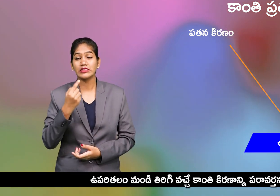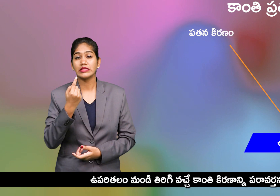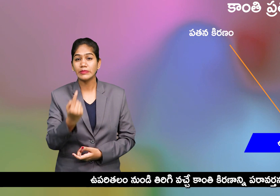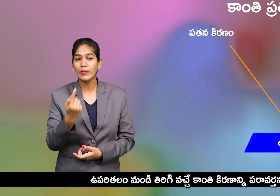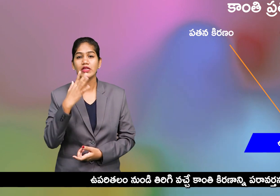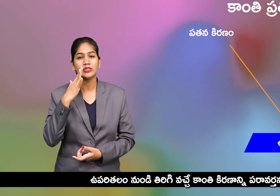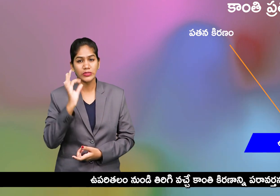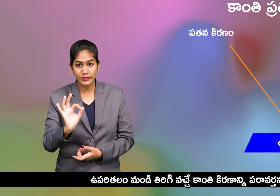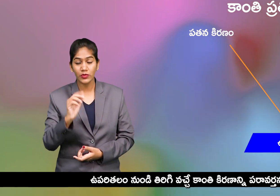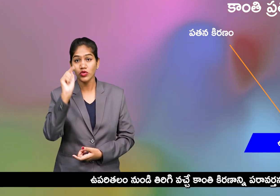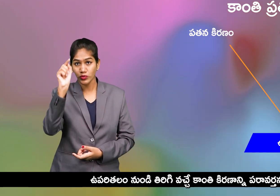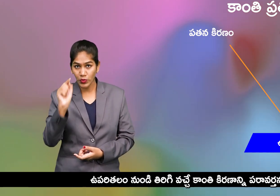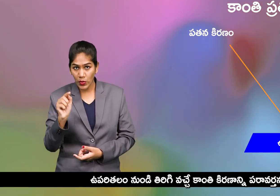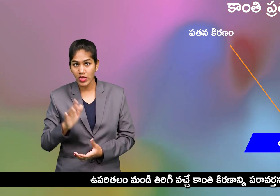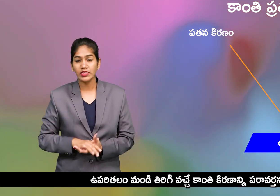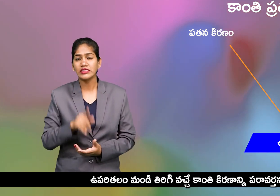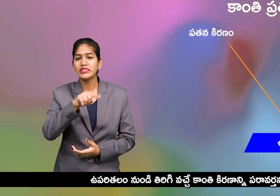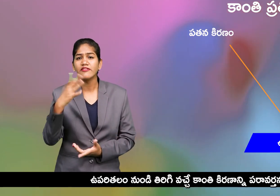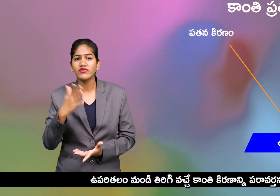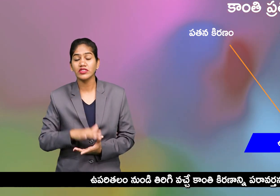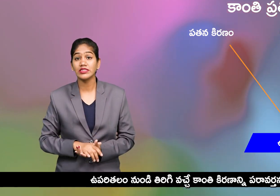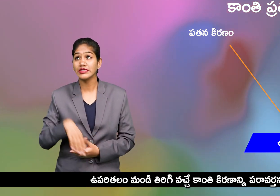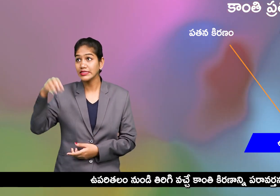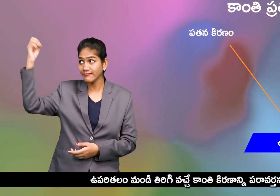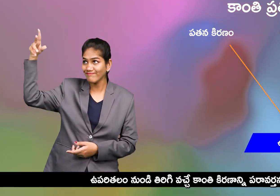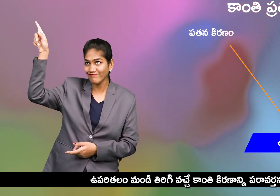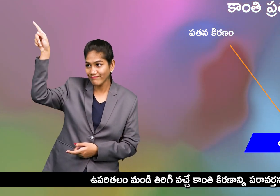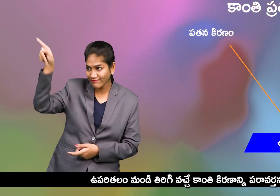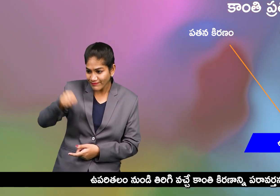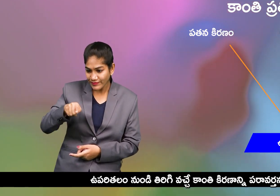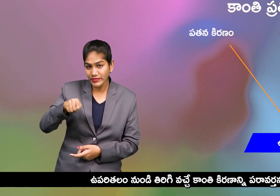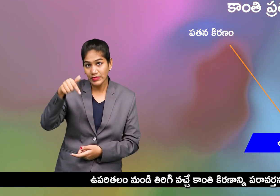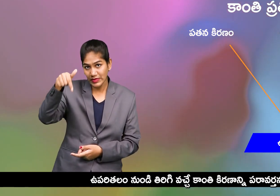ఉపరితలం నుండి తిరిగి వచ్చే కాంతి కిరణాన్ని పరావర్తన కిరణం అంటారు.